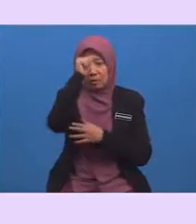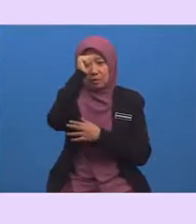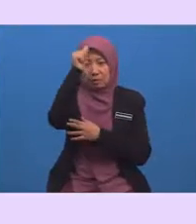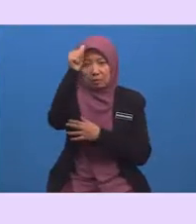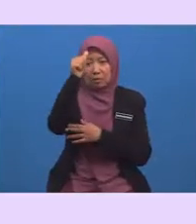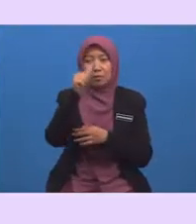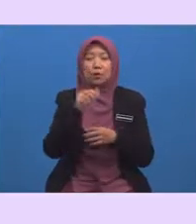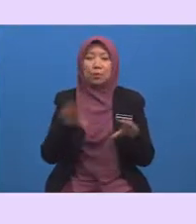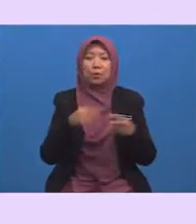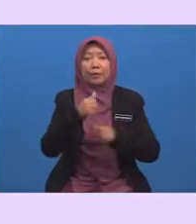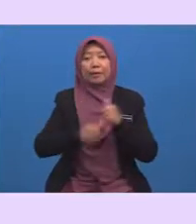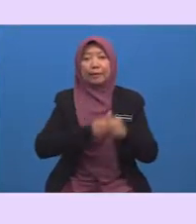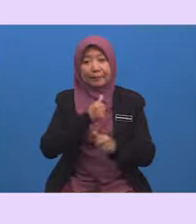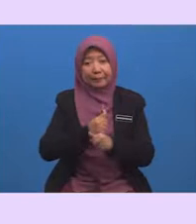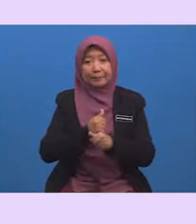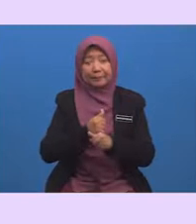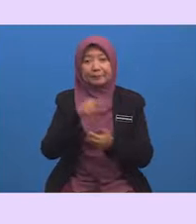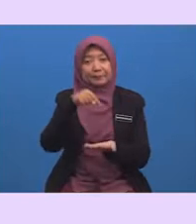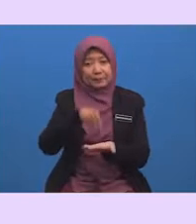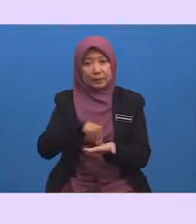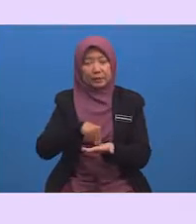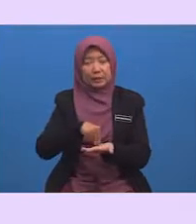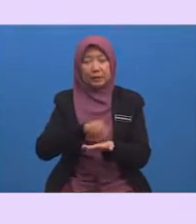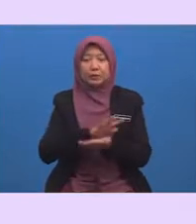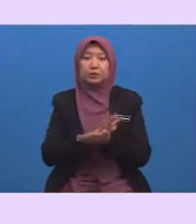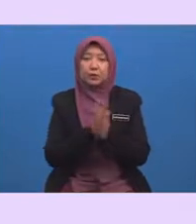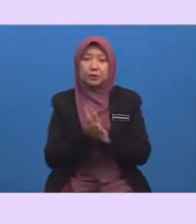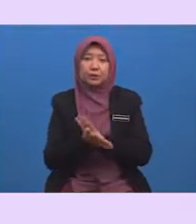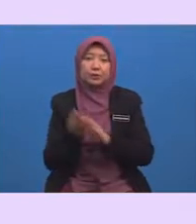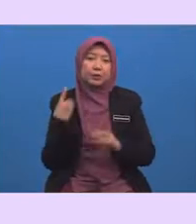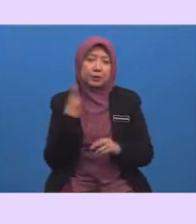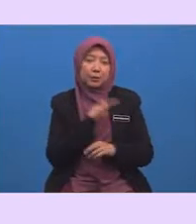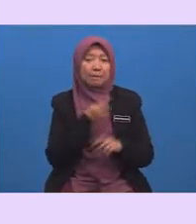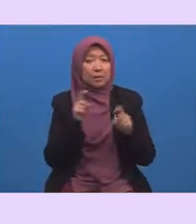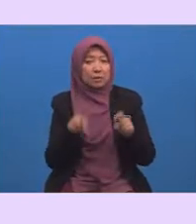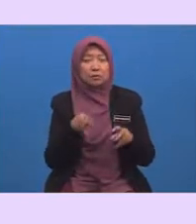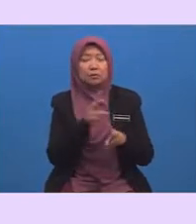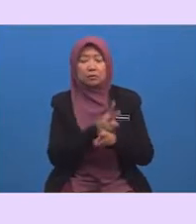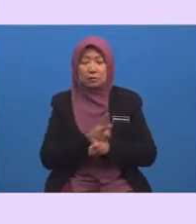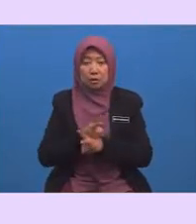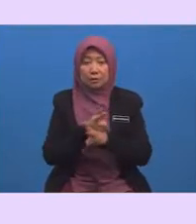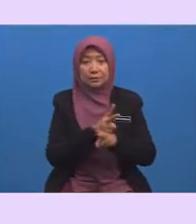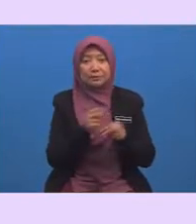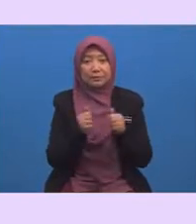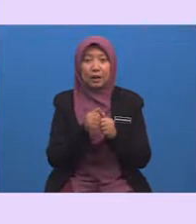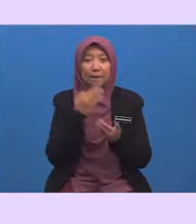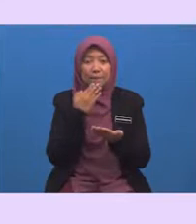Allah jadikan alam semula jadi. Jadi, kita perlu jaga dengan